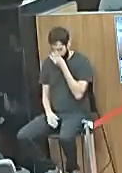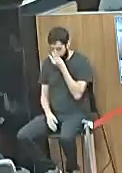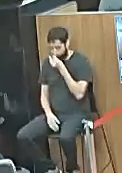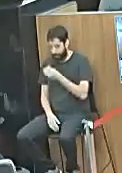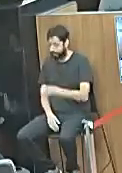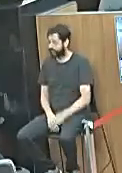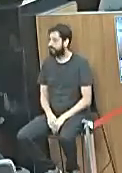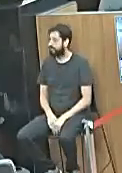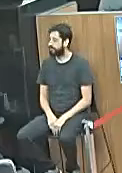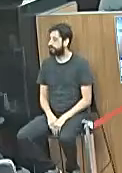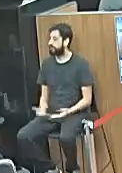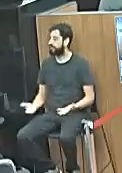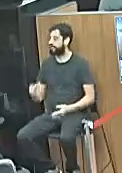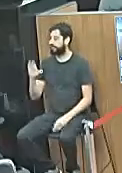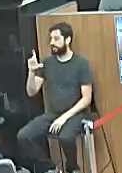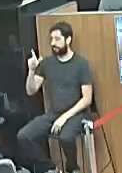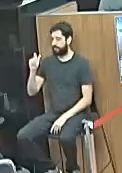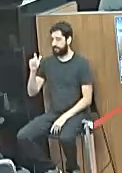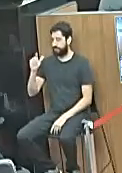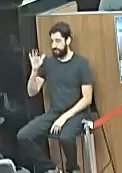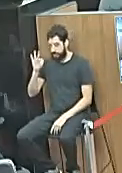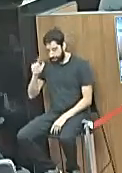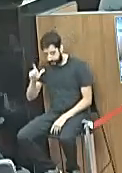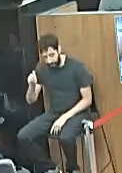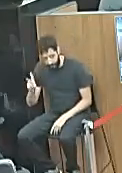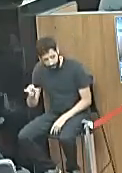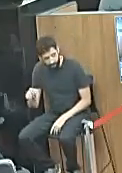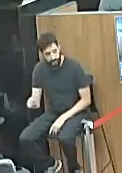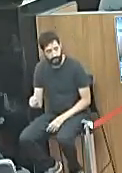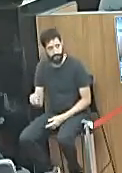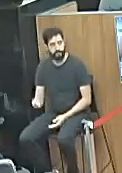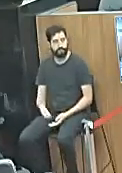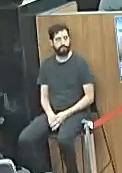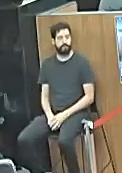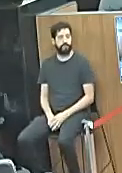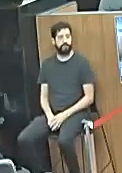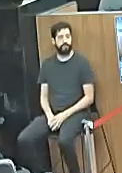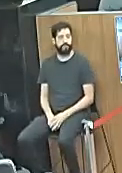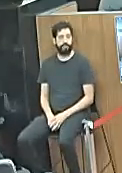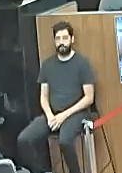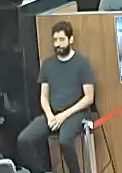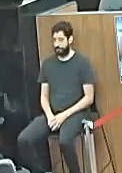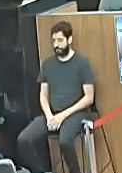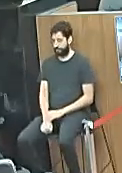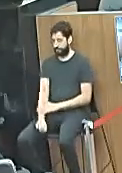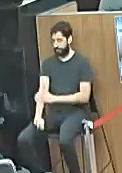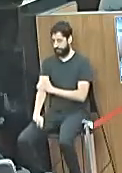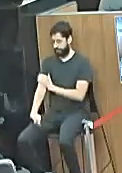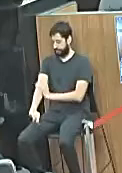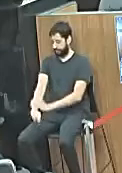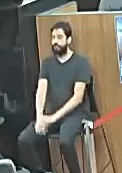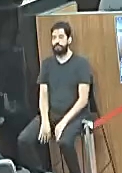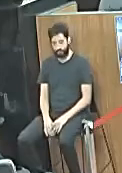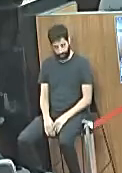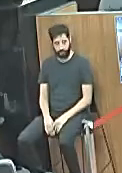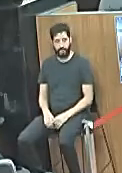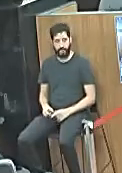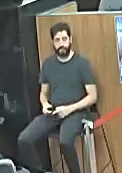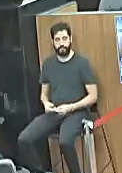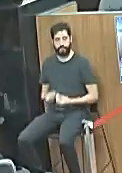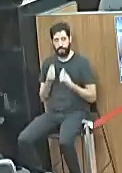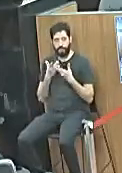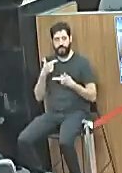agora florestas a flávia sanches alves relator do grupo de trabalho desenvolvimento social trabalho e emprego e renda